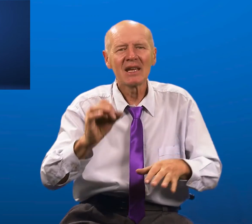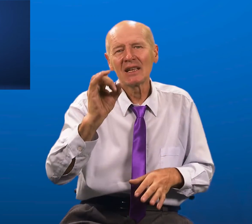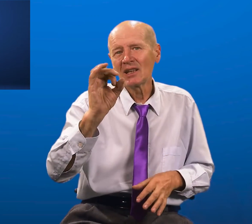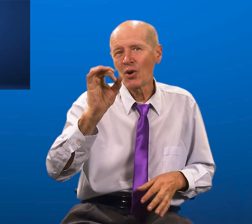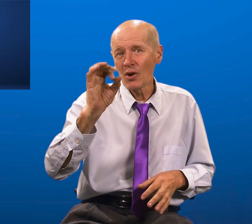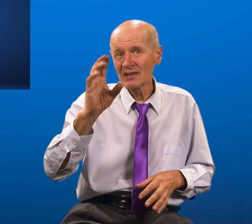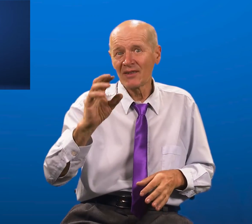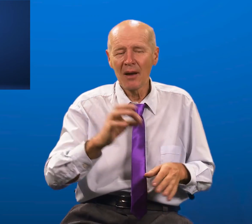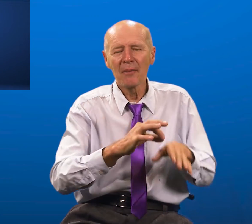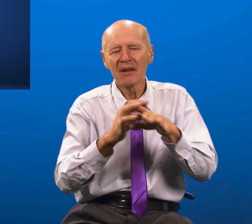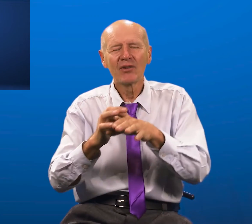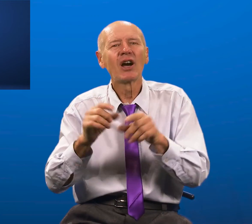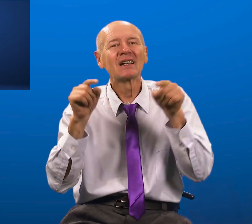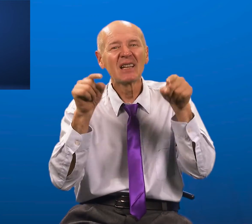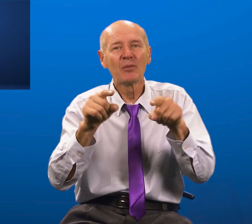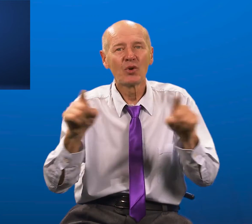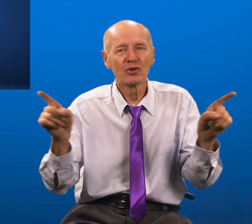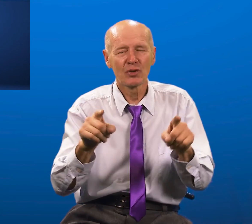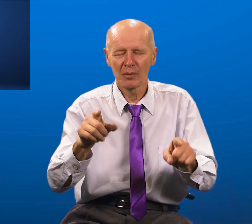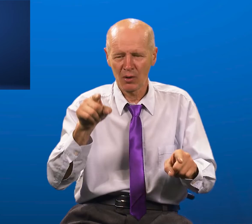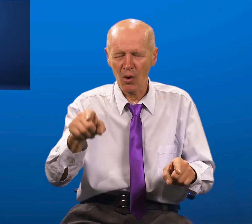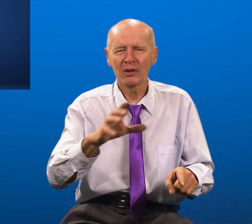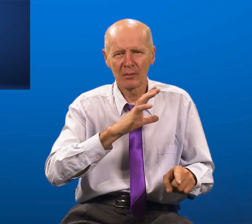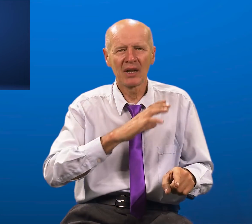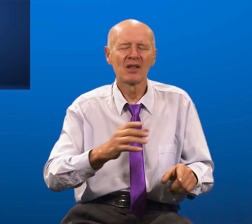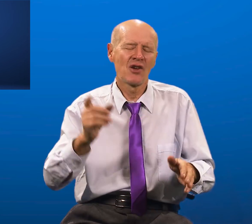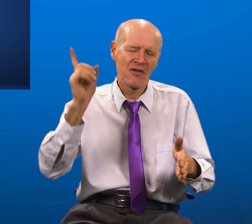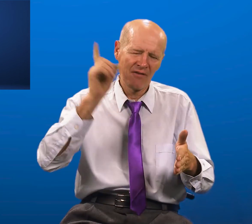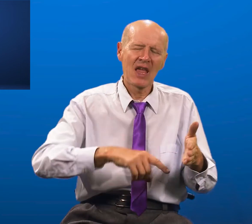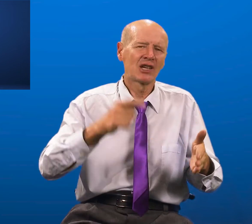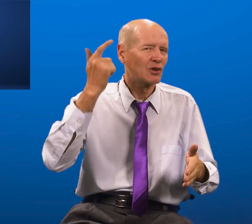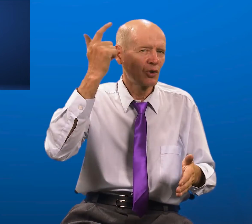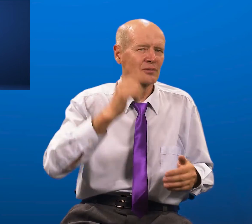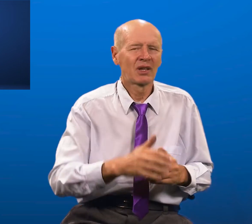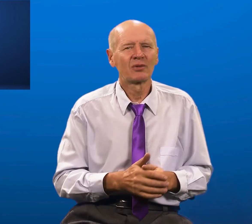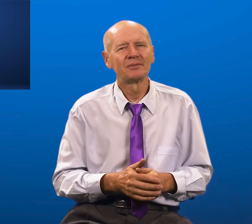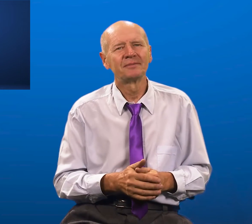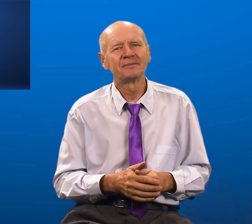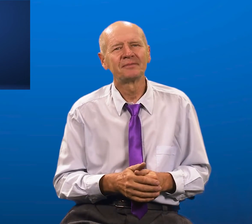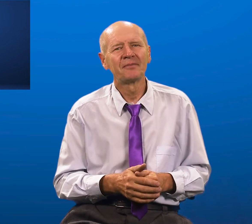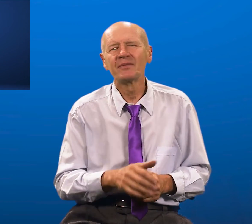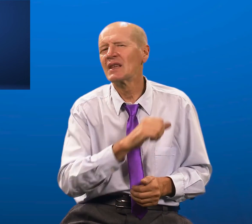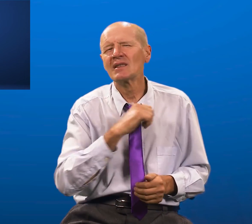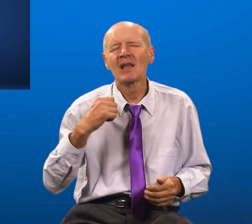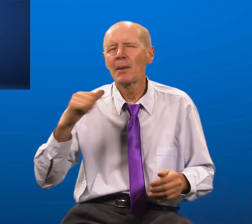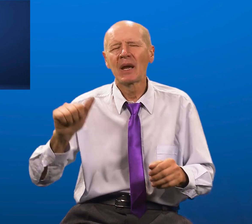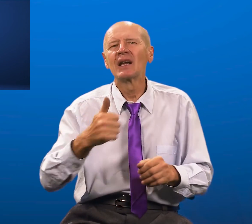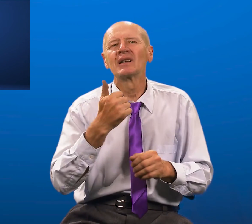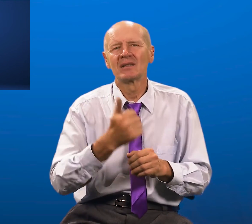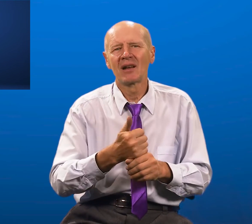Иосифа привело к тому, чтобы он был верен Господу. И самое главное,